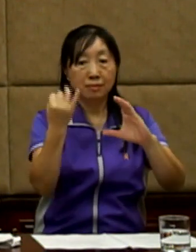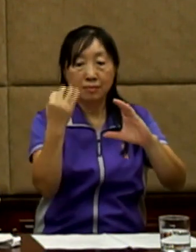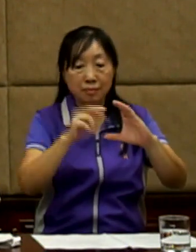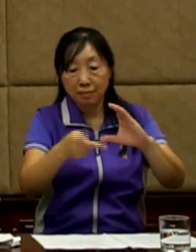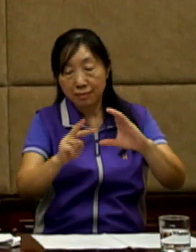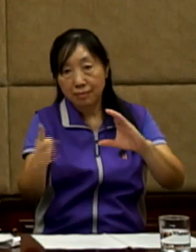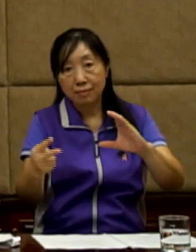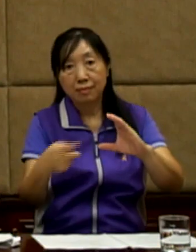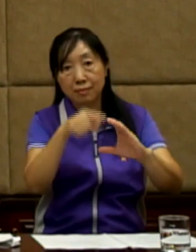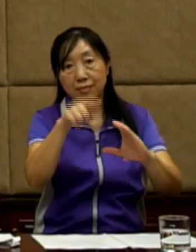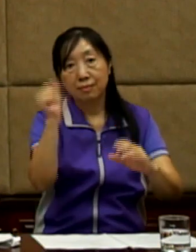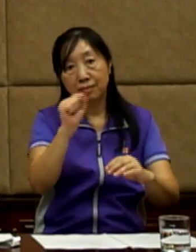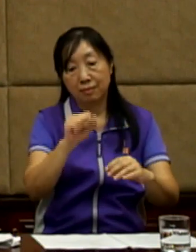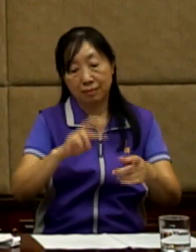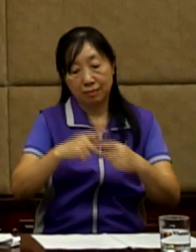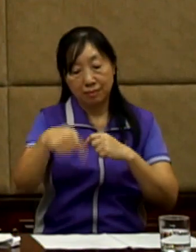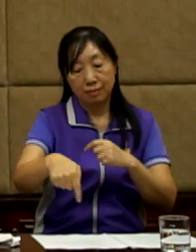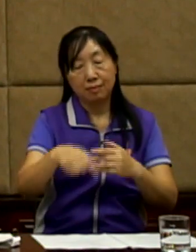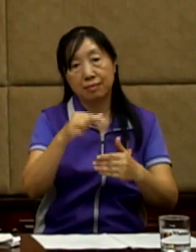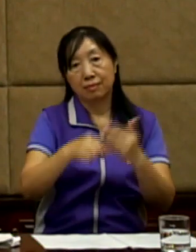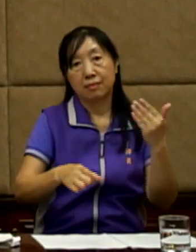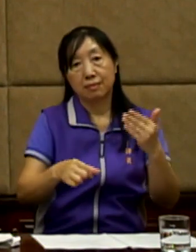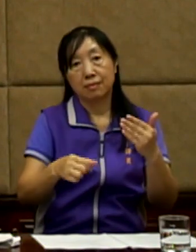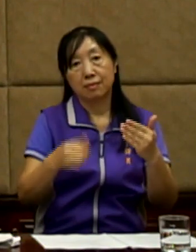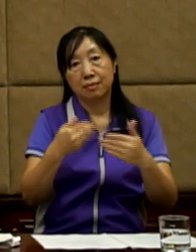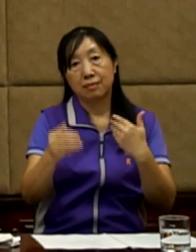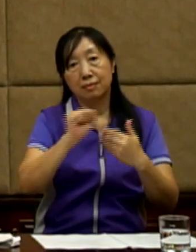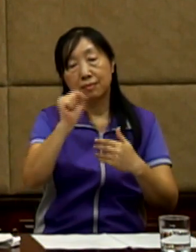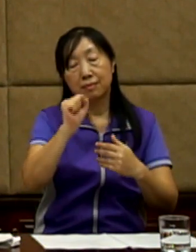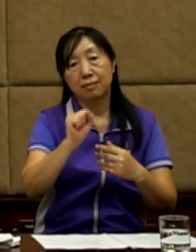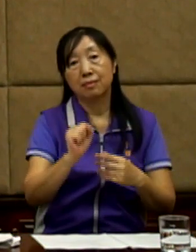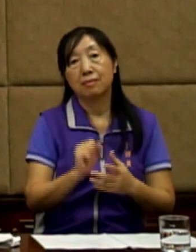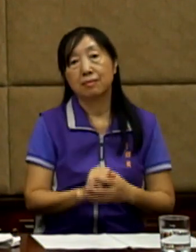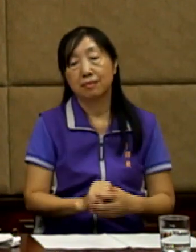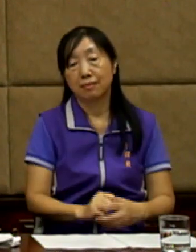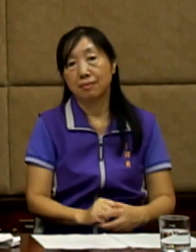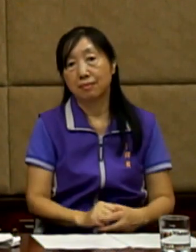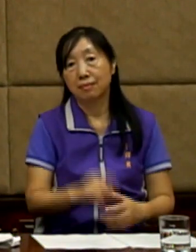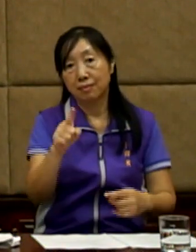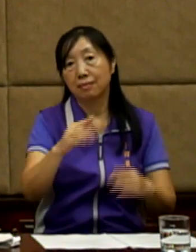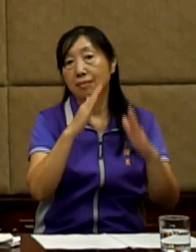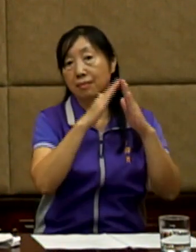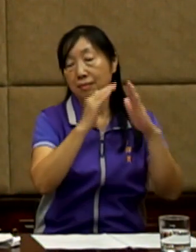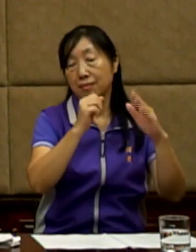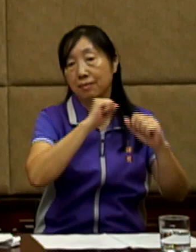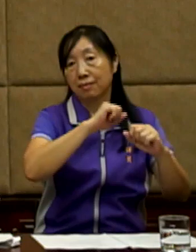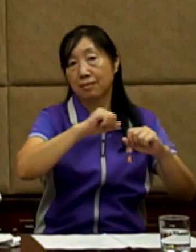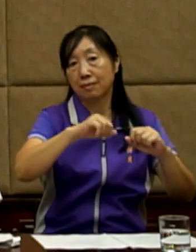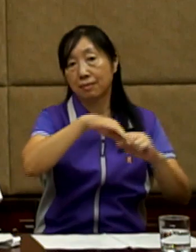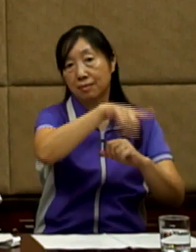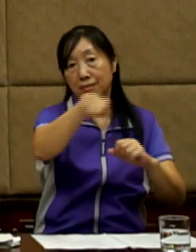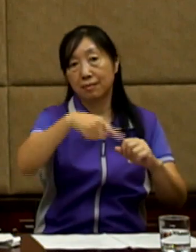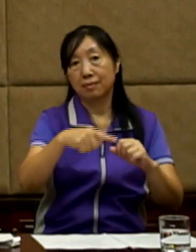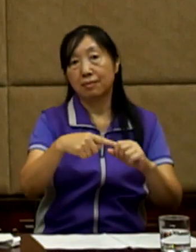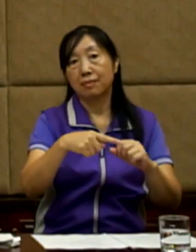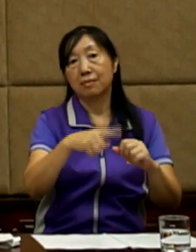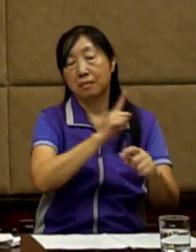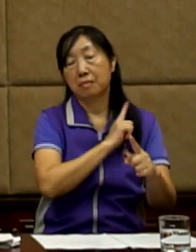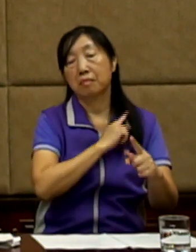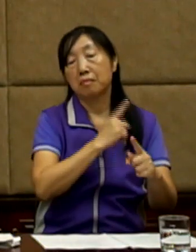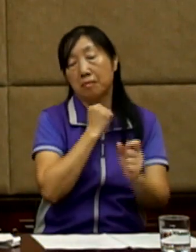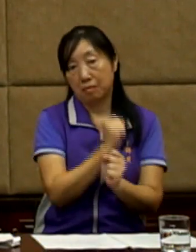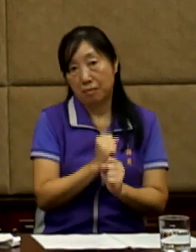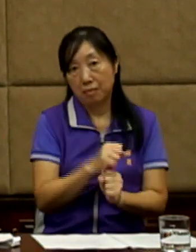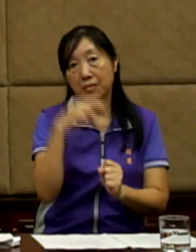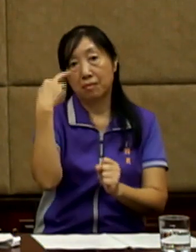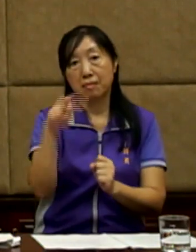反那个，就是两个重点呢、啊，就是说市场的秩序跟消费者的权益，这个是最重要的。对。 那请